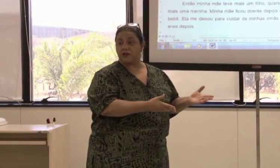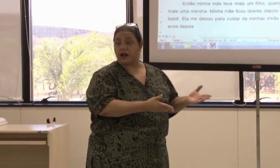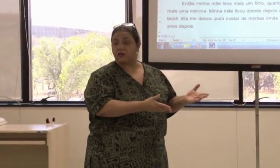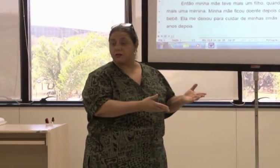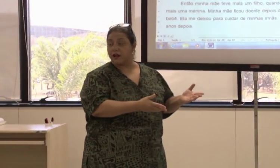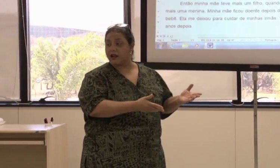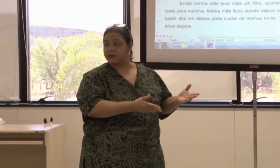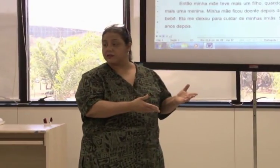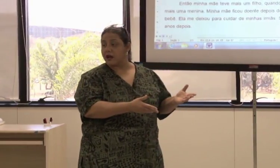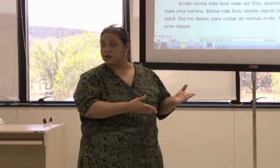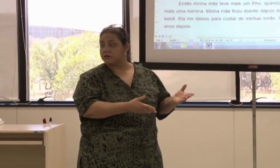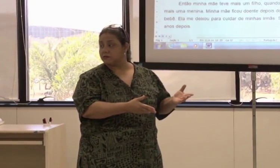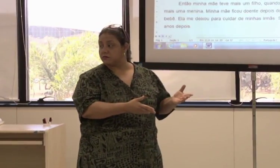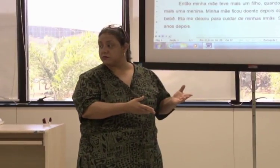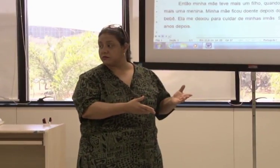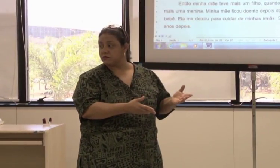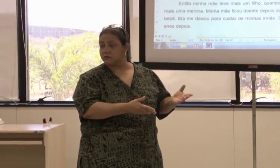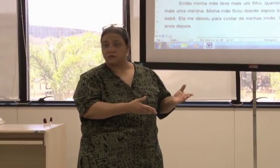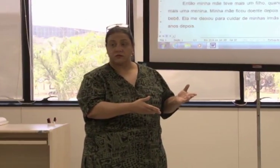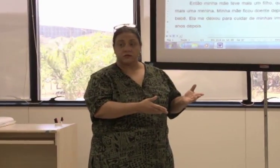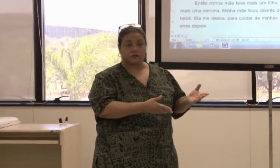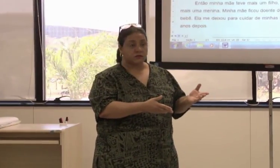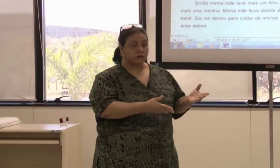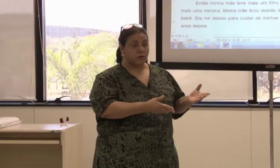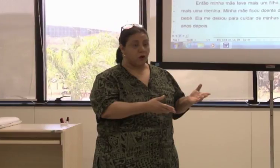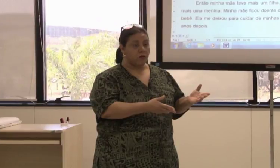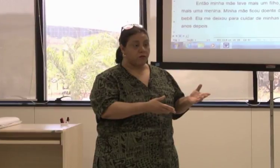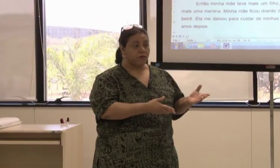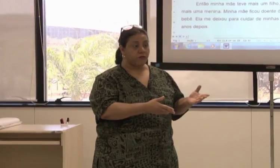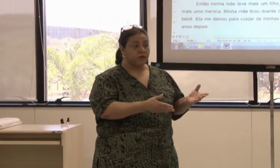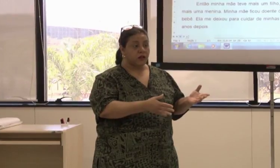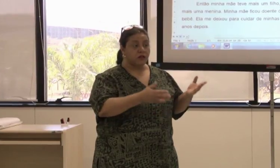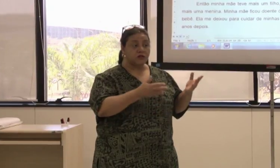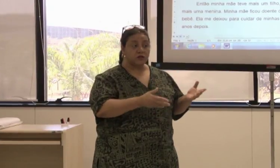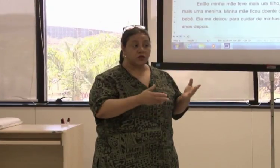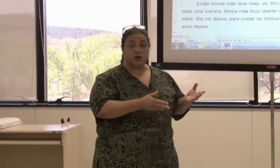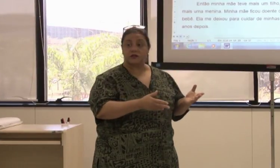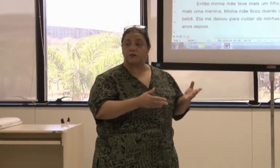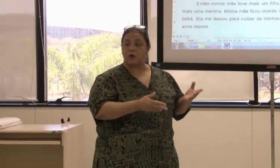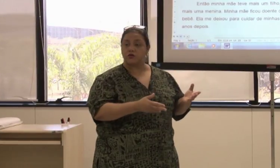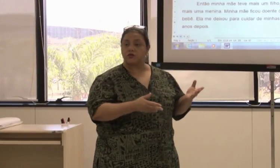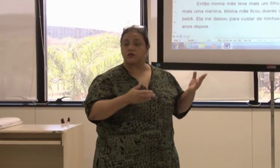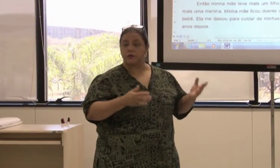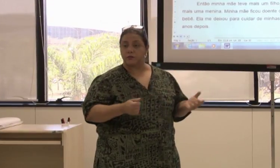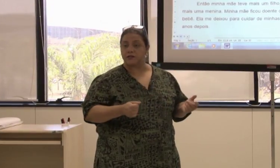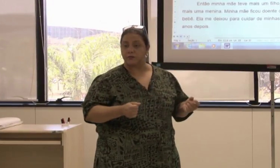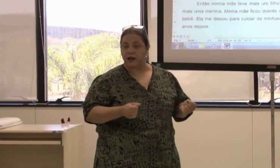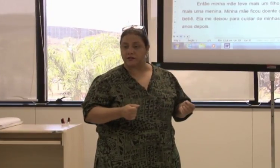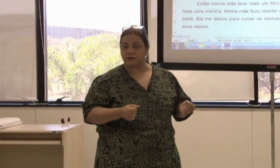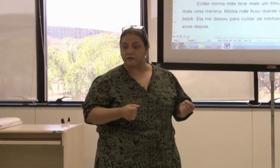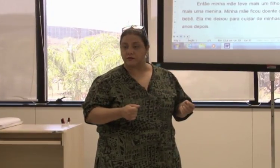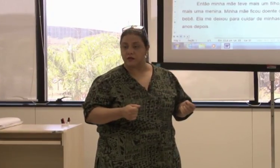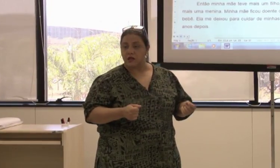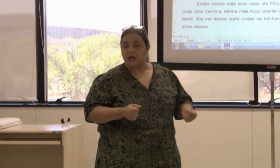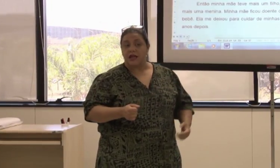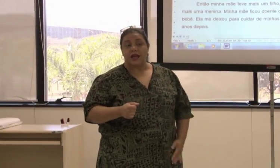identificar onde a Margarete está. Tá bom? Então, são 2 pontos principais. E aí,